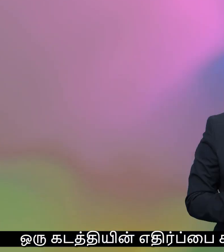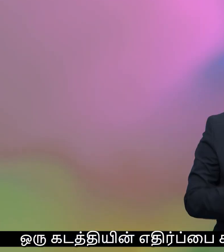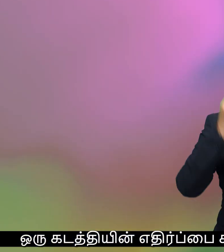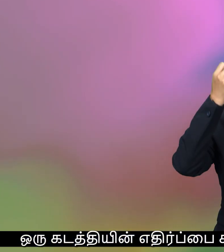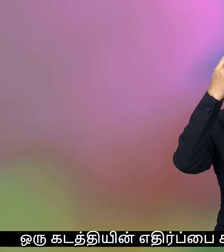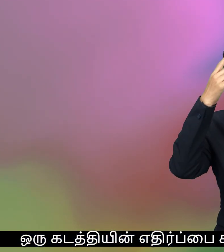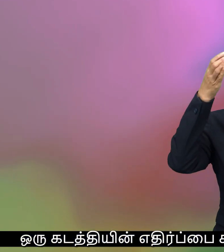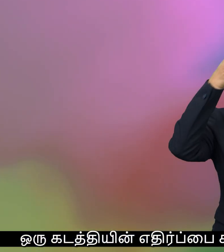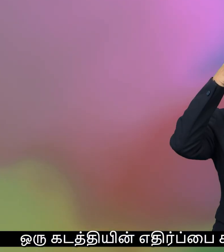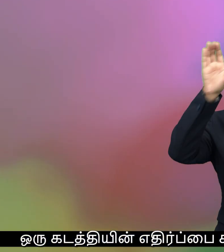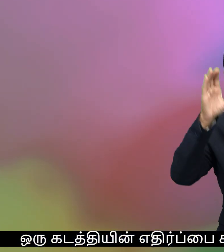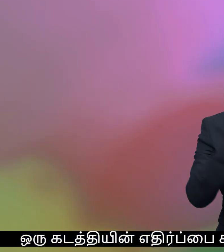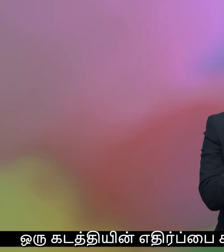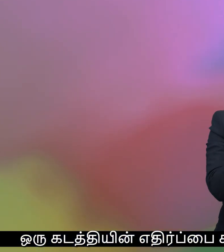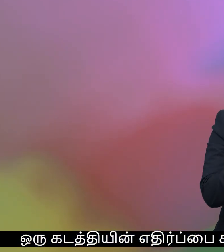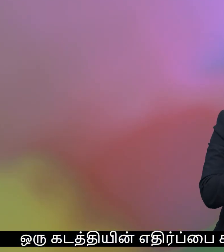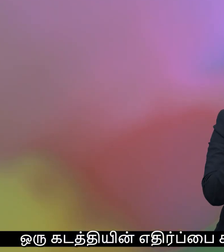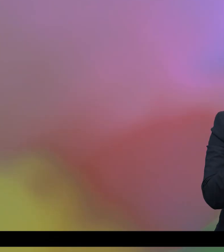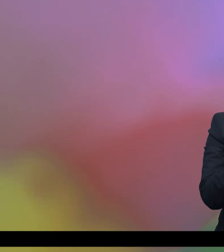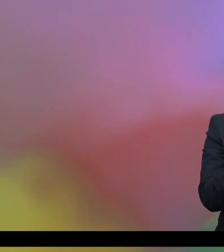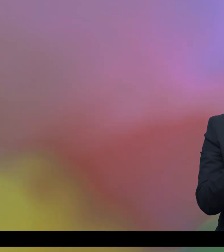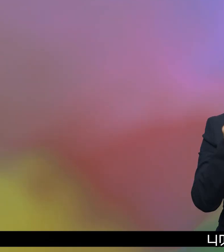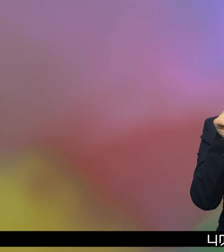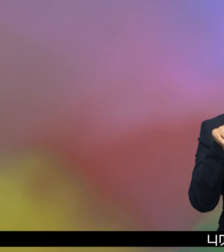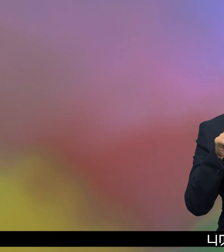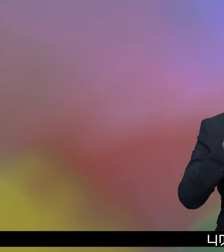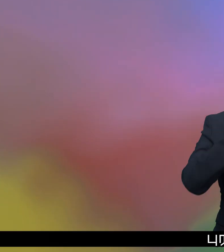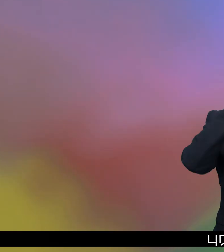ஒரு கடத்தியின் எதிர்ப்பை சார்ந்திருக்கும் காரணிகளின் கருத்தை புரிந்து கொள்ள